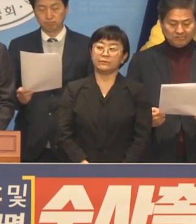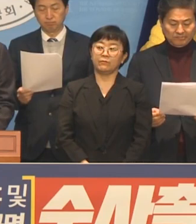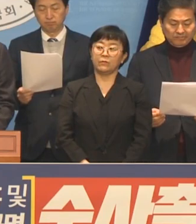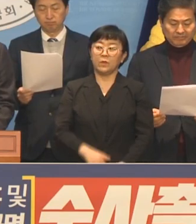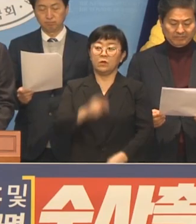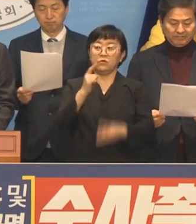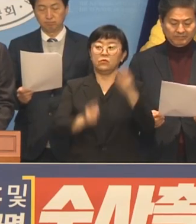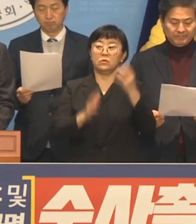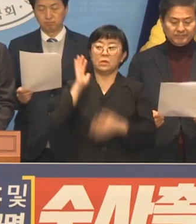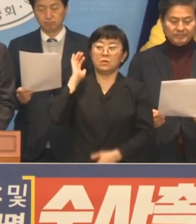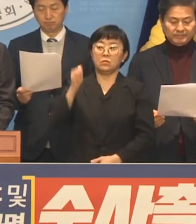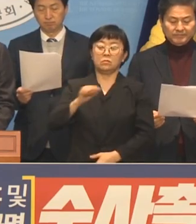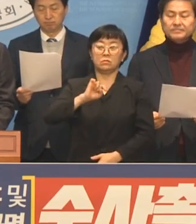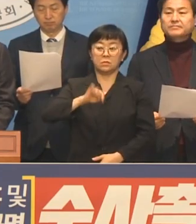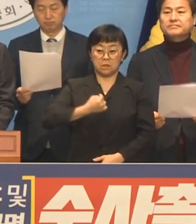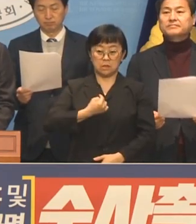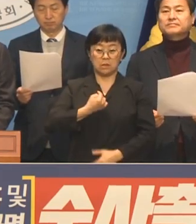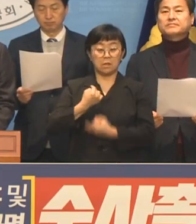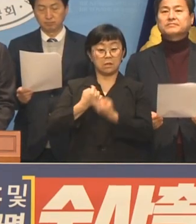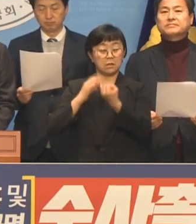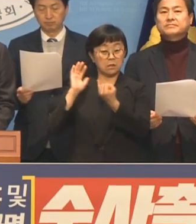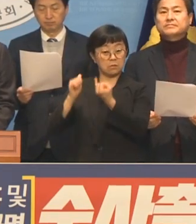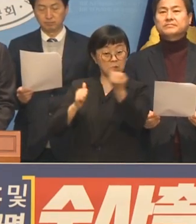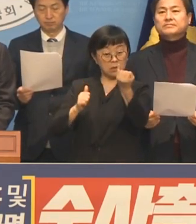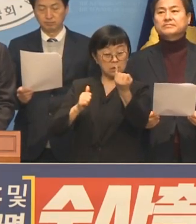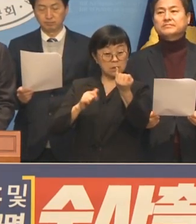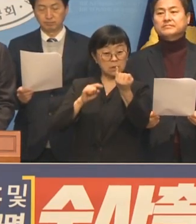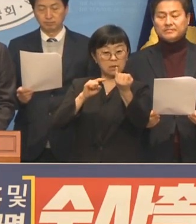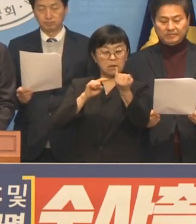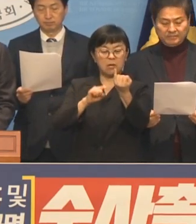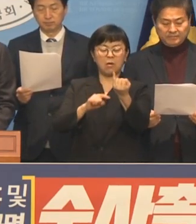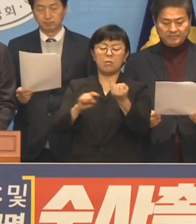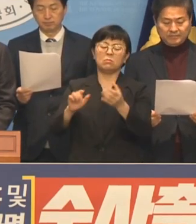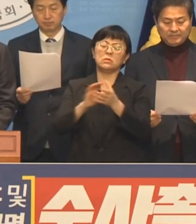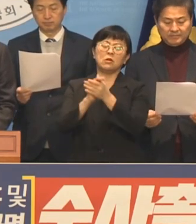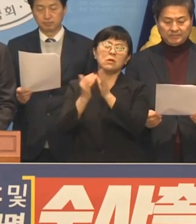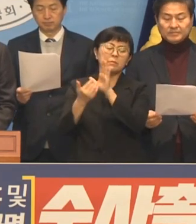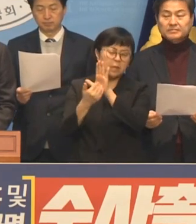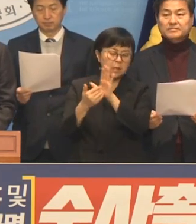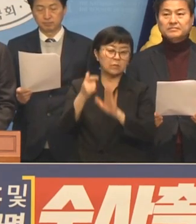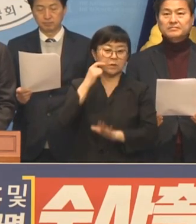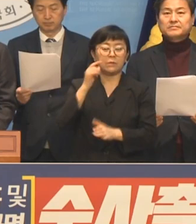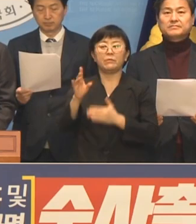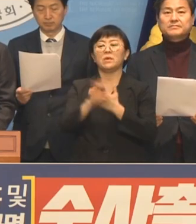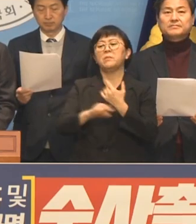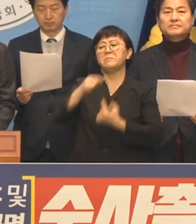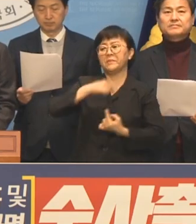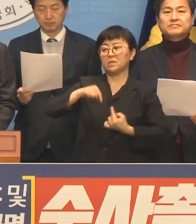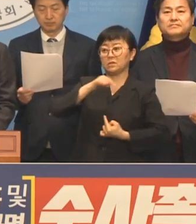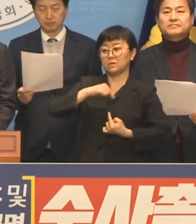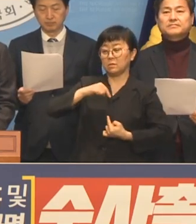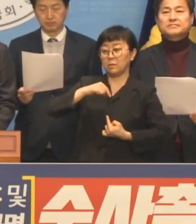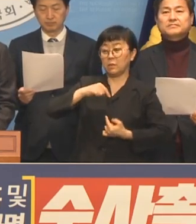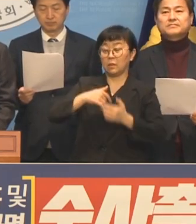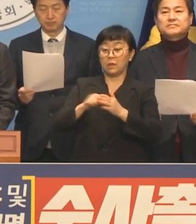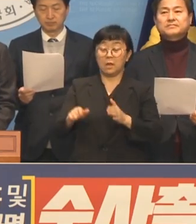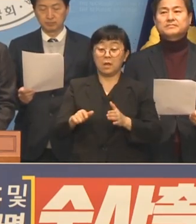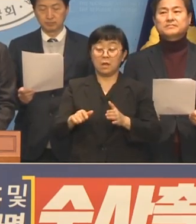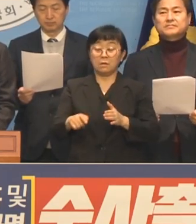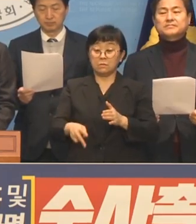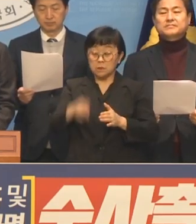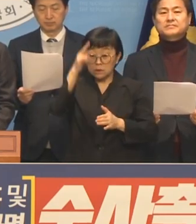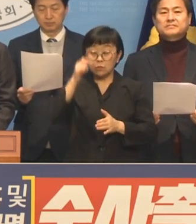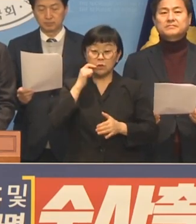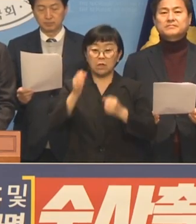윤 대통령은 자신과 김 여사가 박절하지 못했기 때문이라고 변명합니다. 박절하지